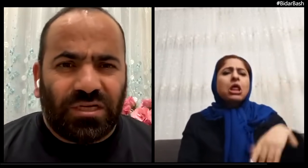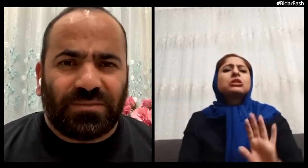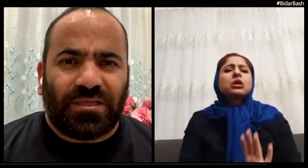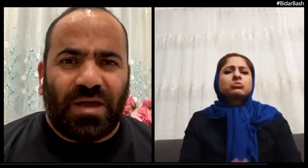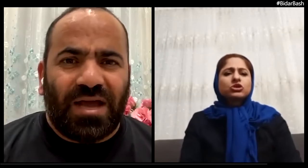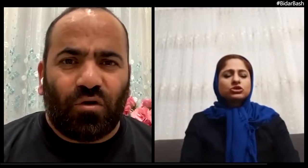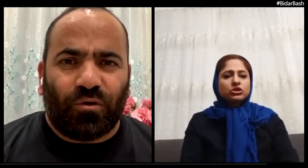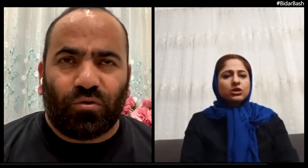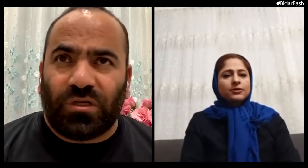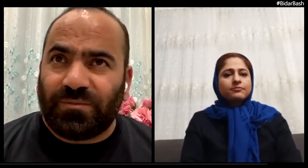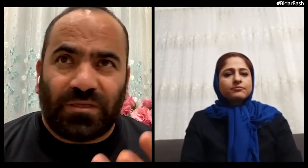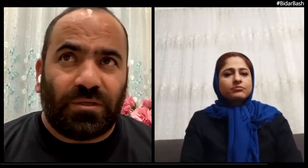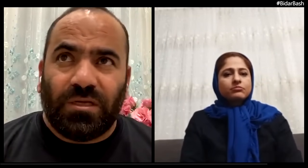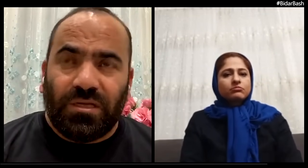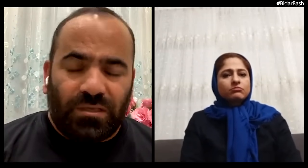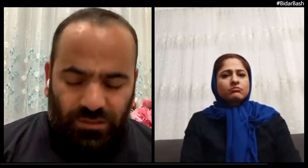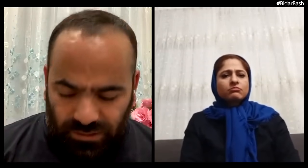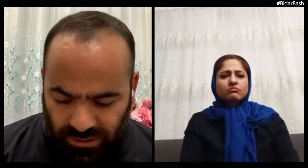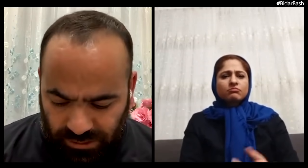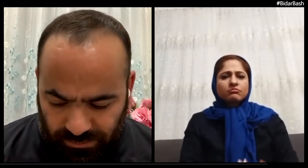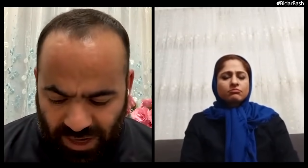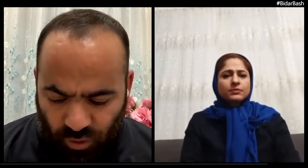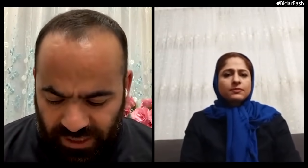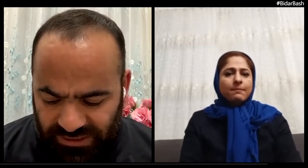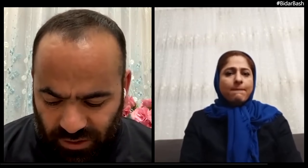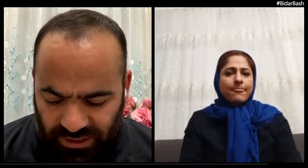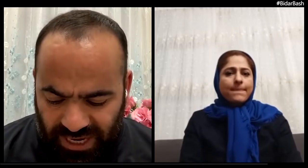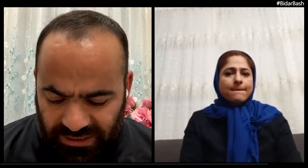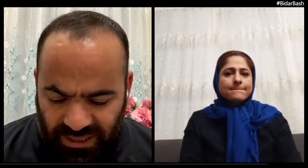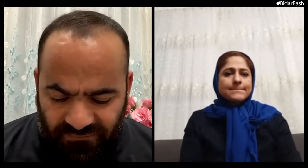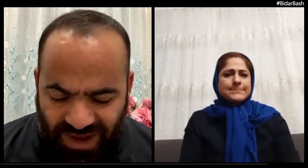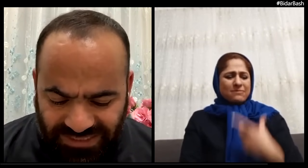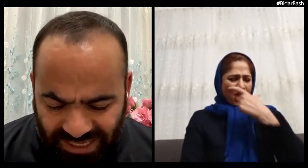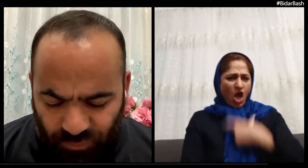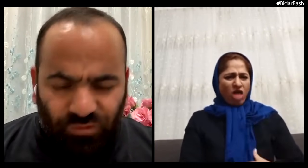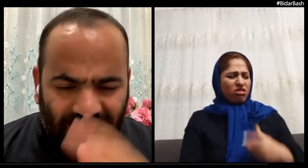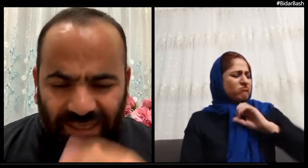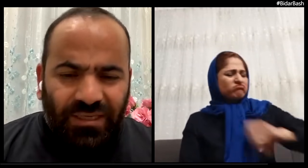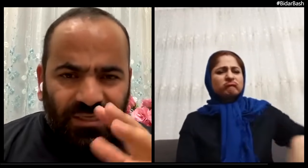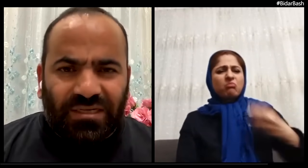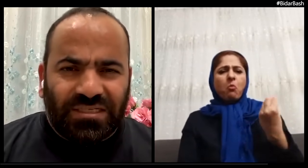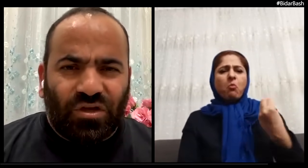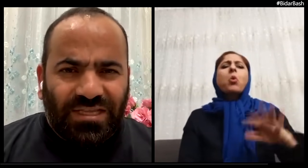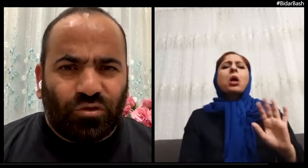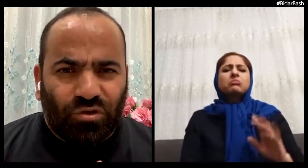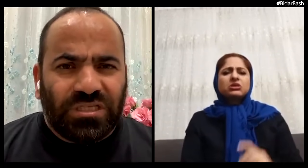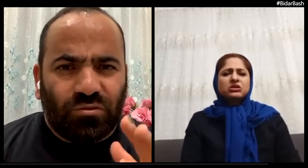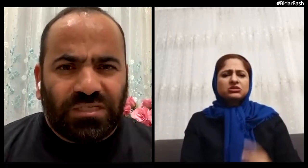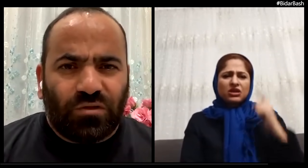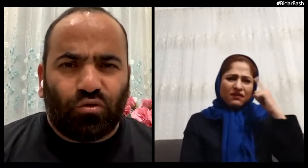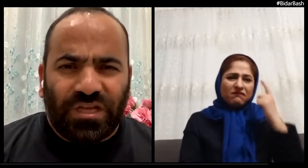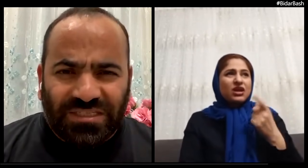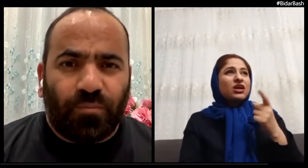تجری داره نسبت به احکام خدا، نسبت به مقام انسانیت و اصلا هم تو نخ رضایت تو